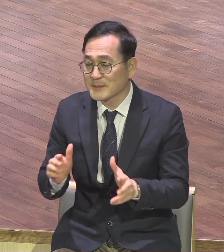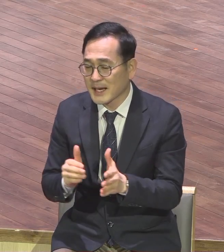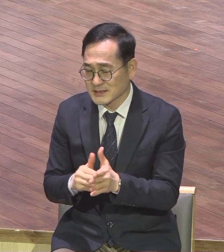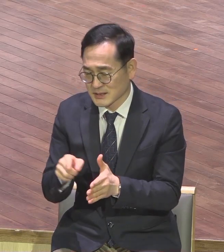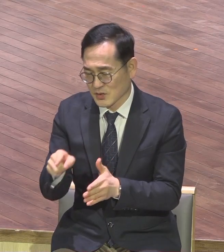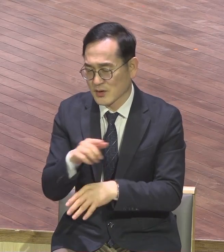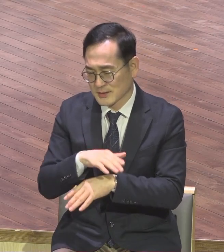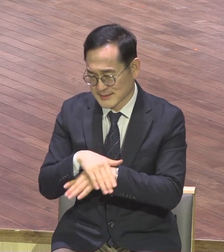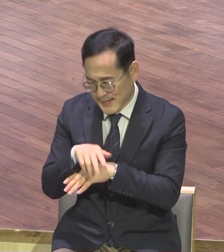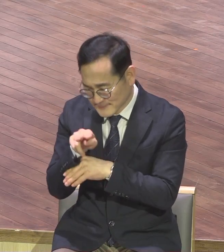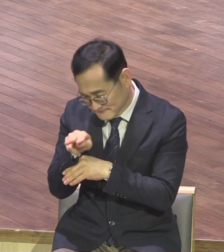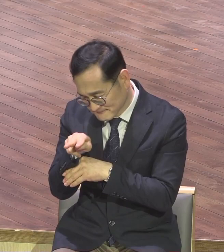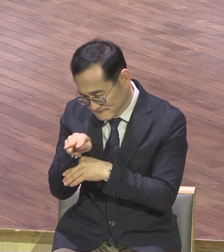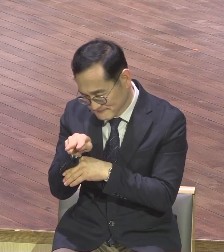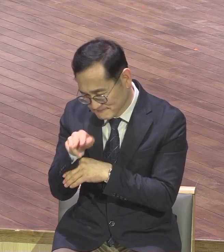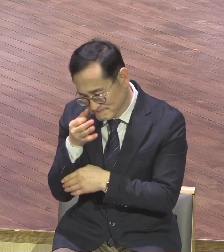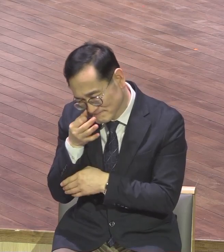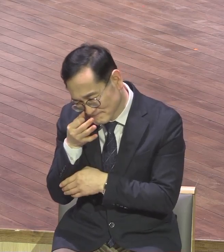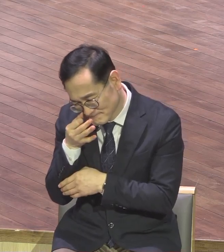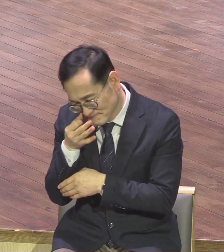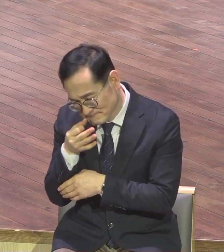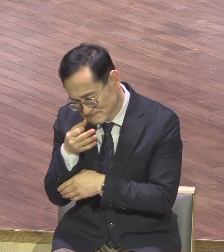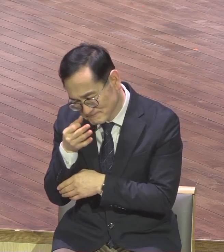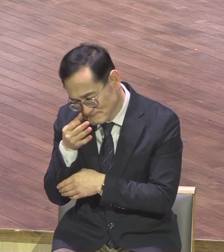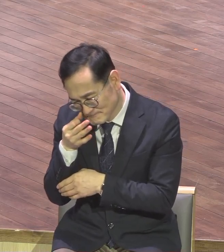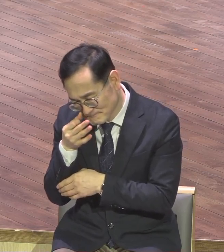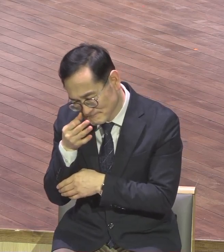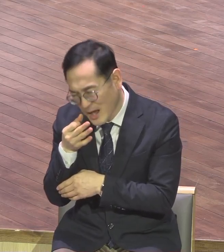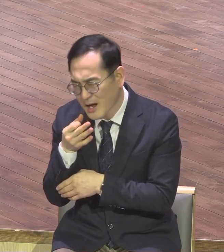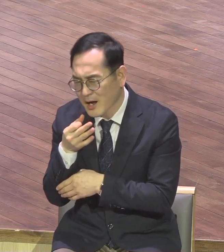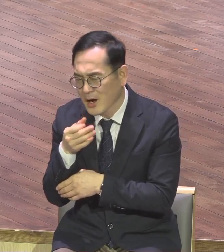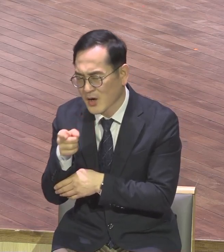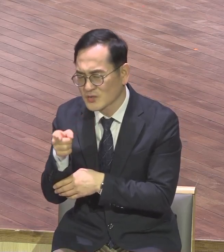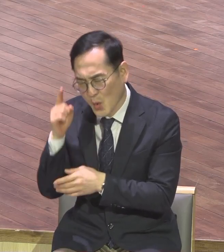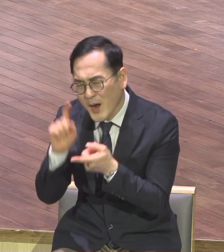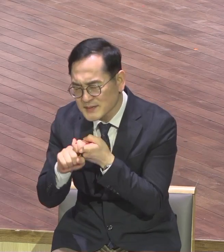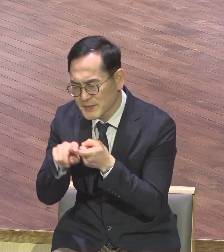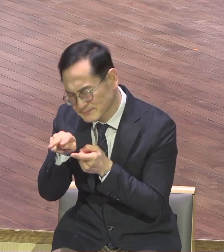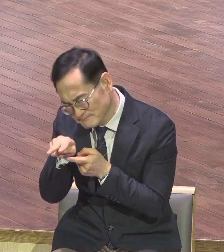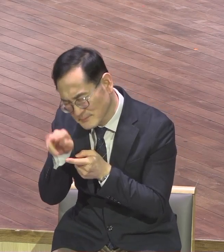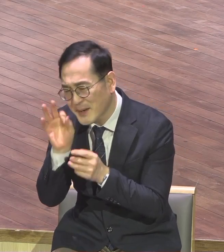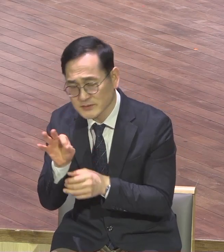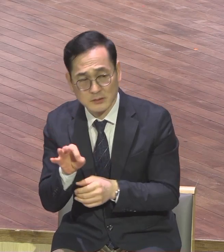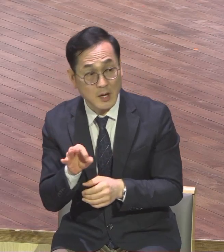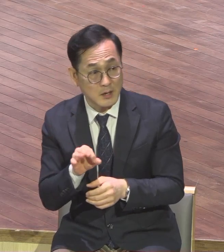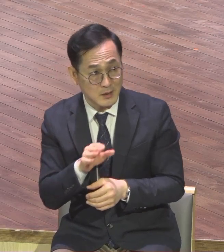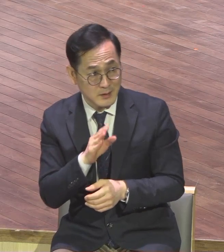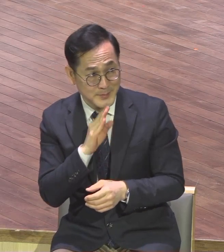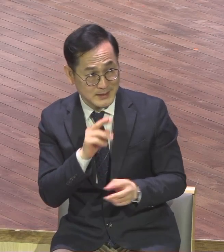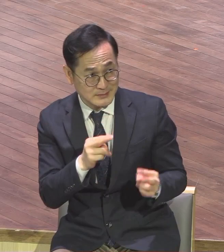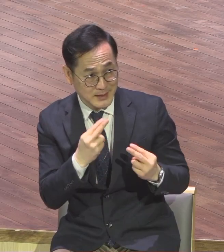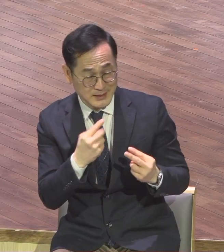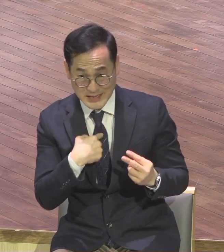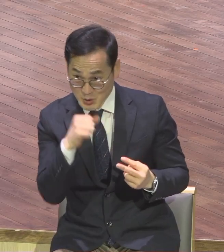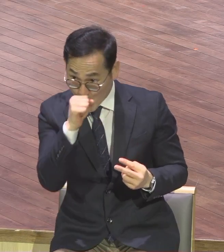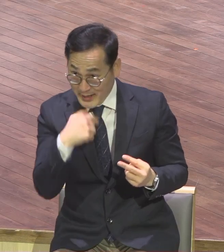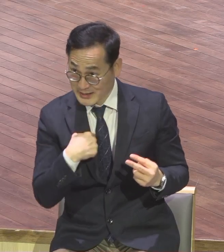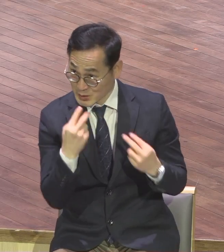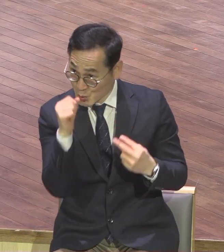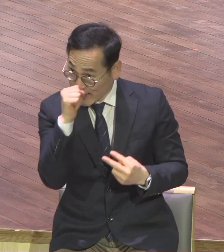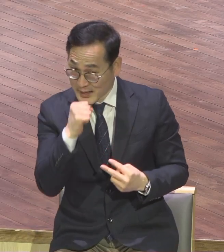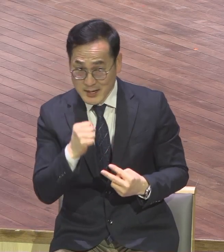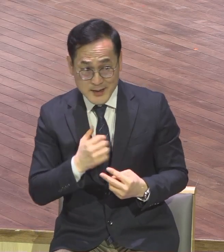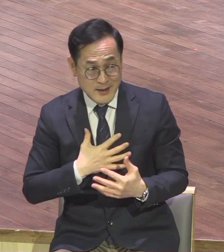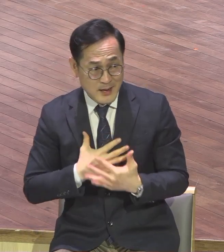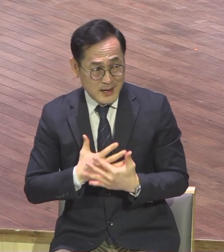너를 유심히 지켜봤다. 이러니까 더 놀래가지고 이 노사연 씨가 그냥 가슴이